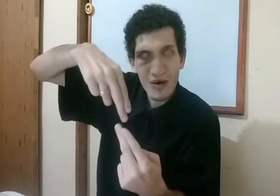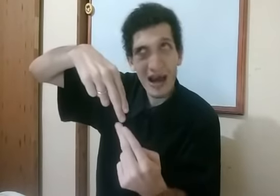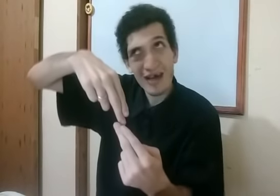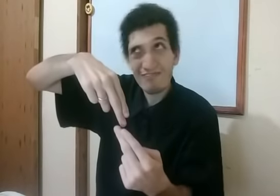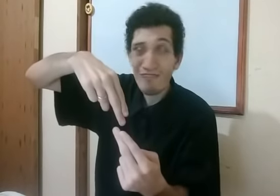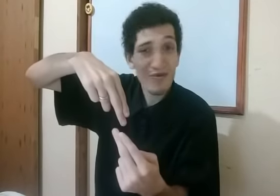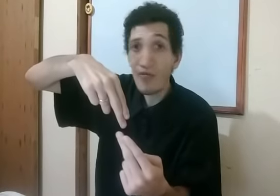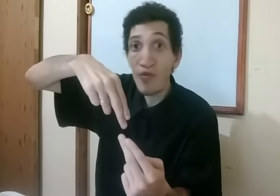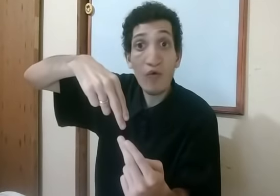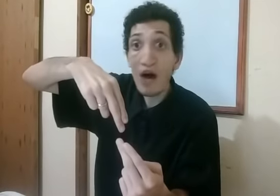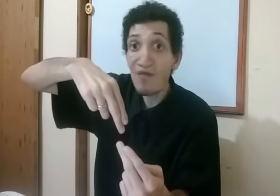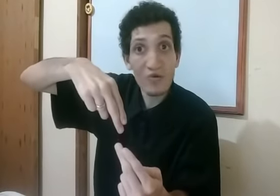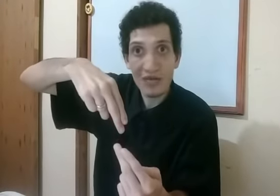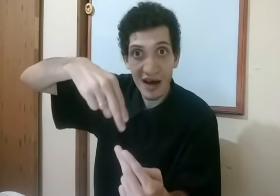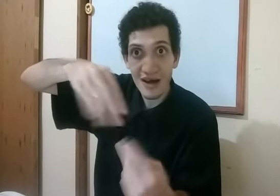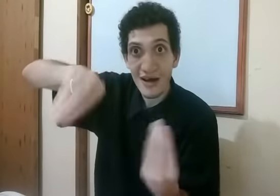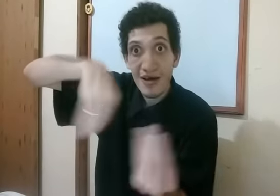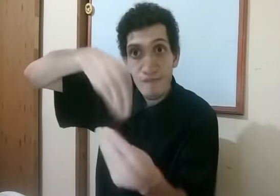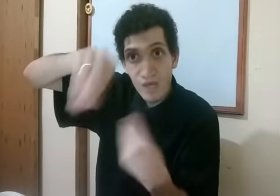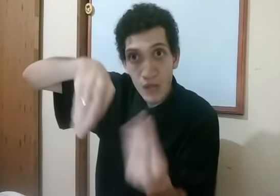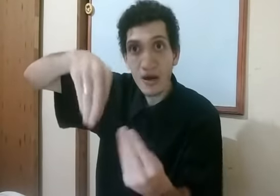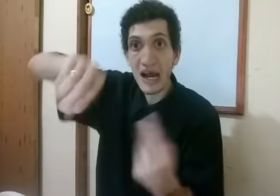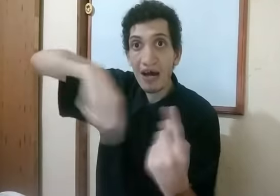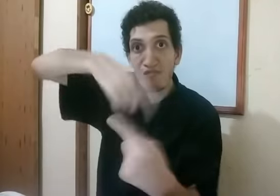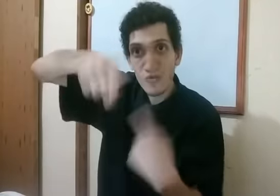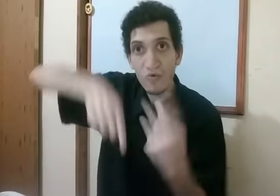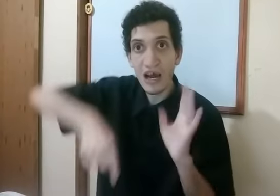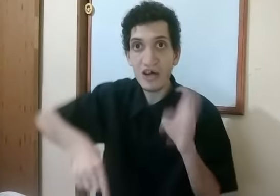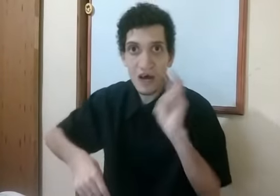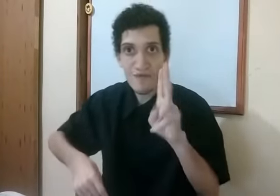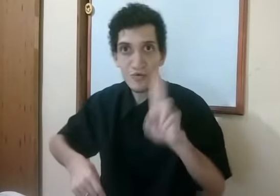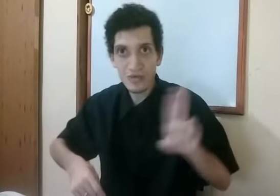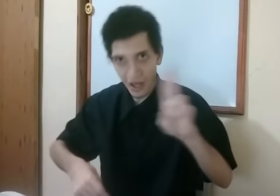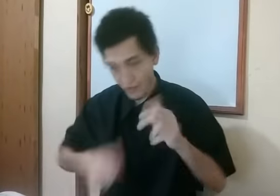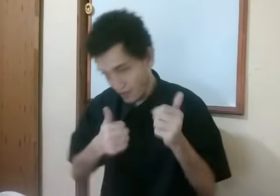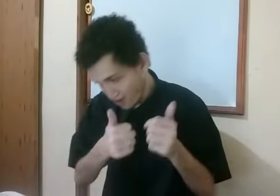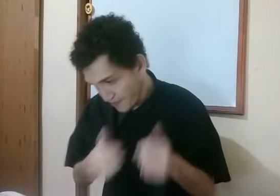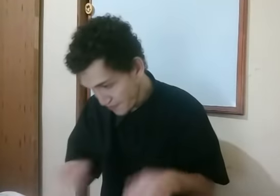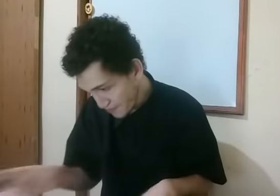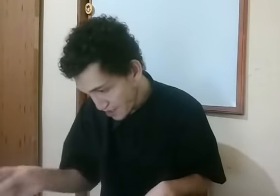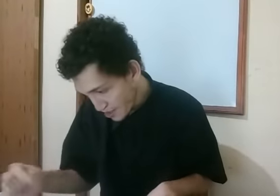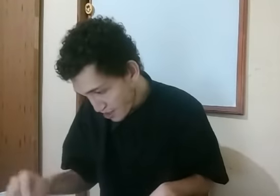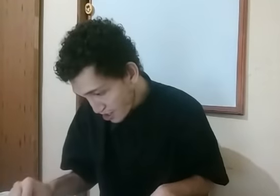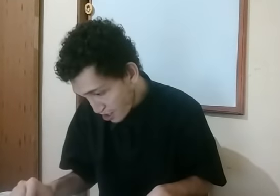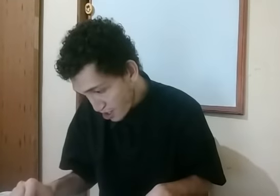misturar, nunca me usar. Misturar, misturar, já me usar, tá bom?